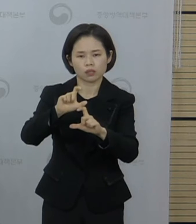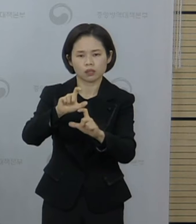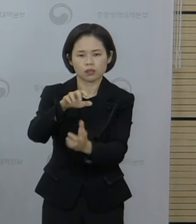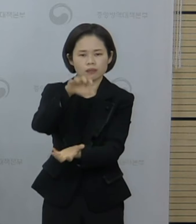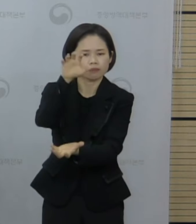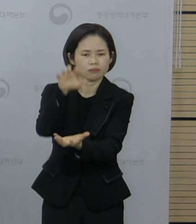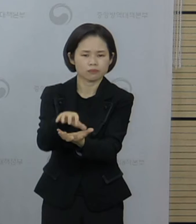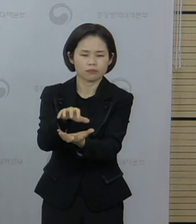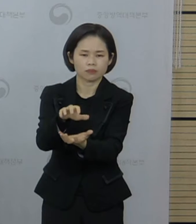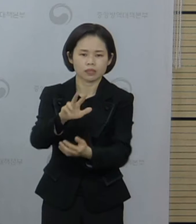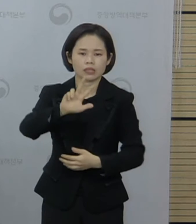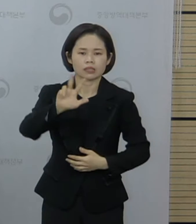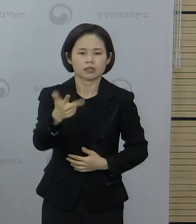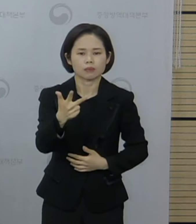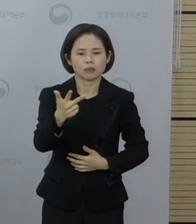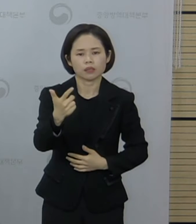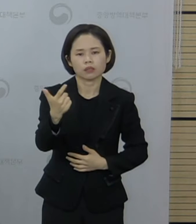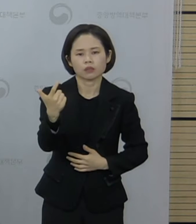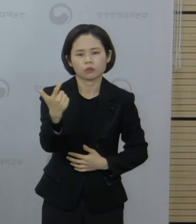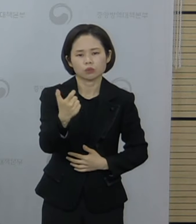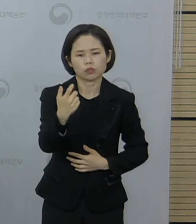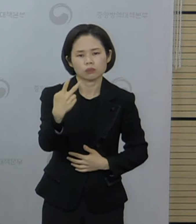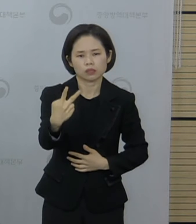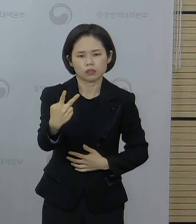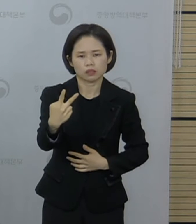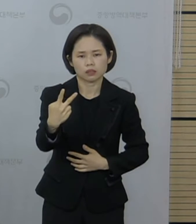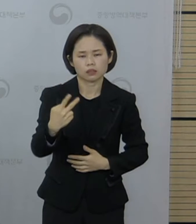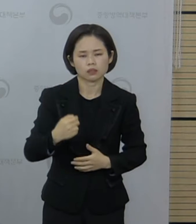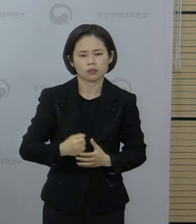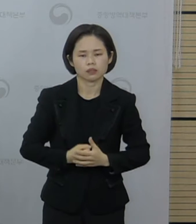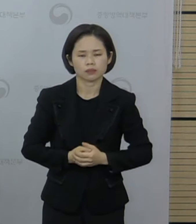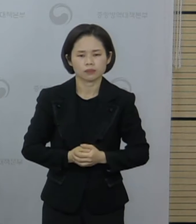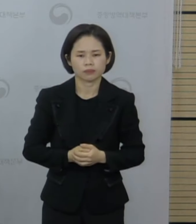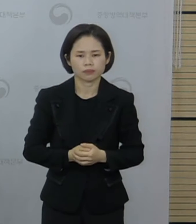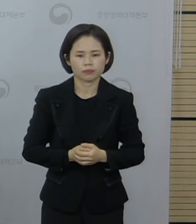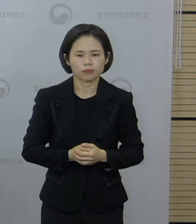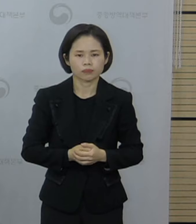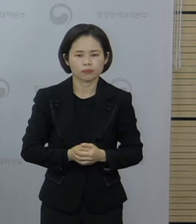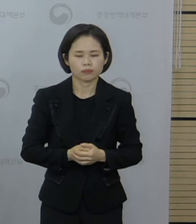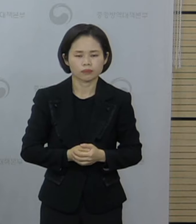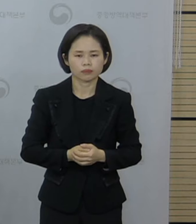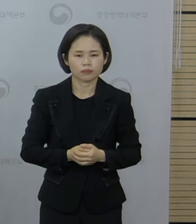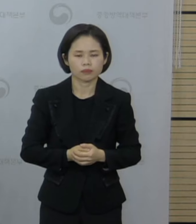현재까지 총 762 명 의 누적 확증 자가 발생하였습니다